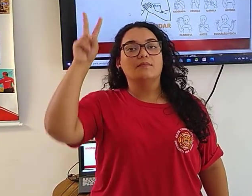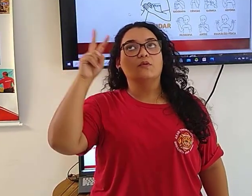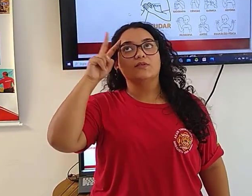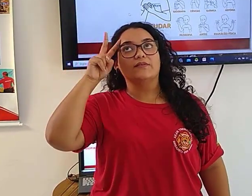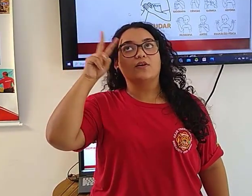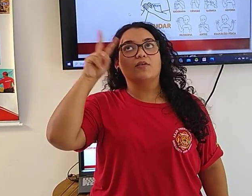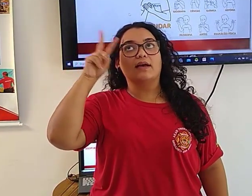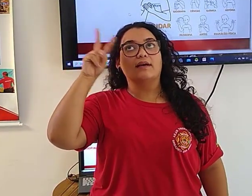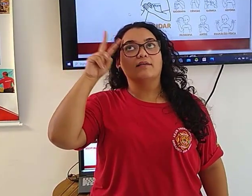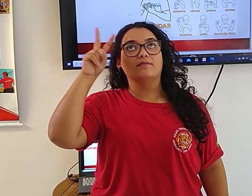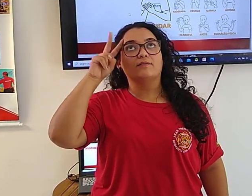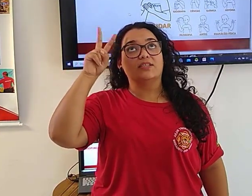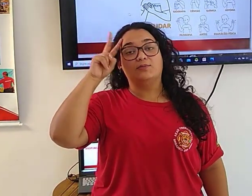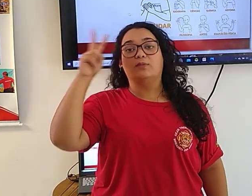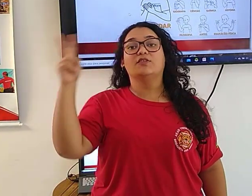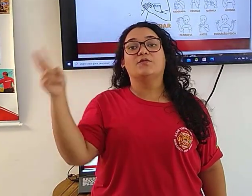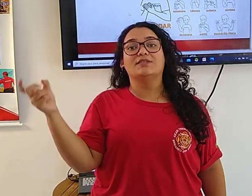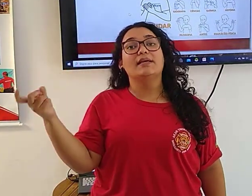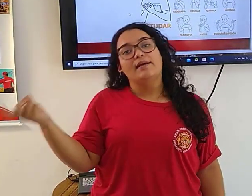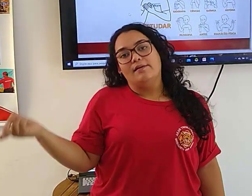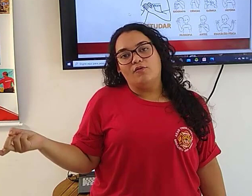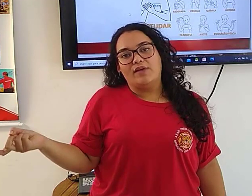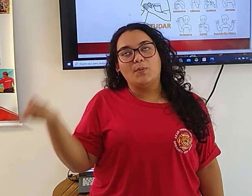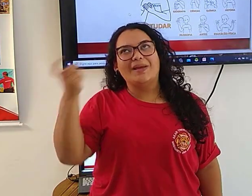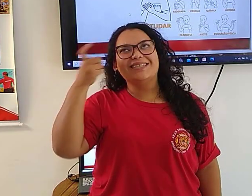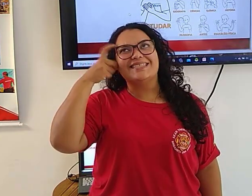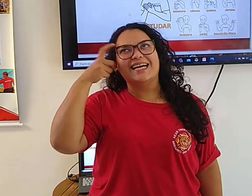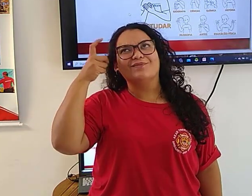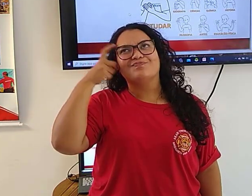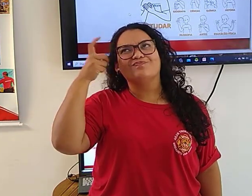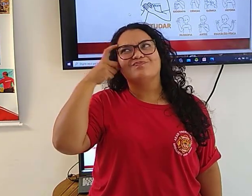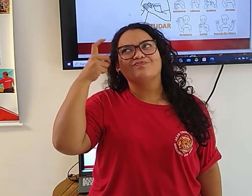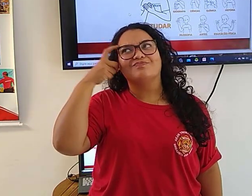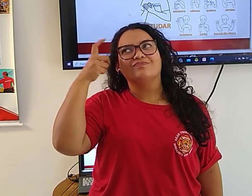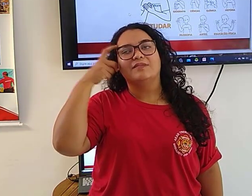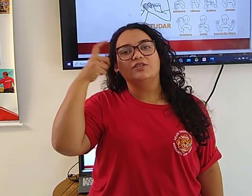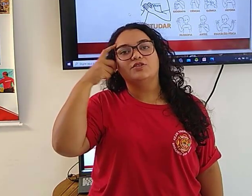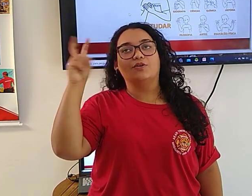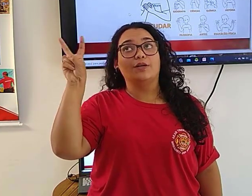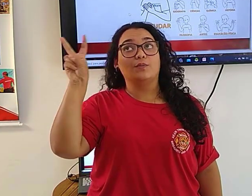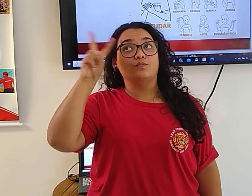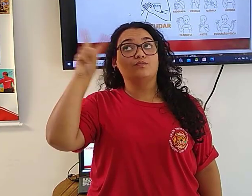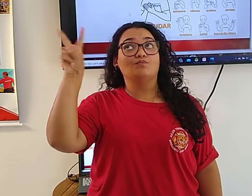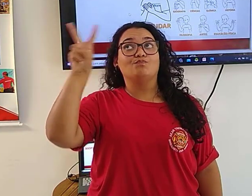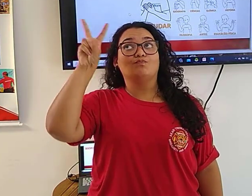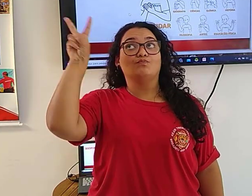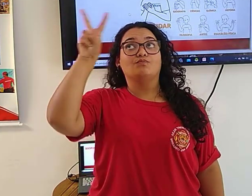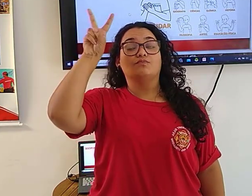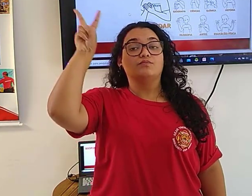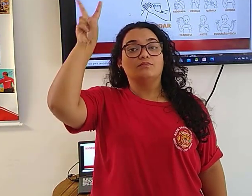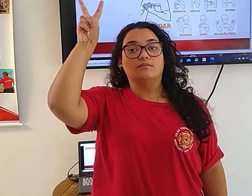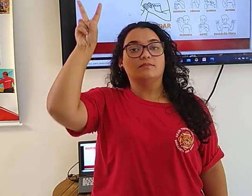Você vai colocar, por exemplo, como se fosse o verbo pensar. História.